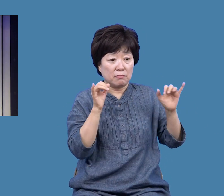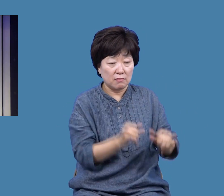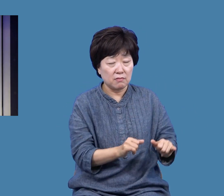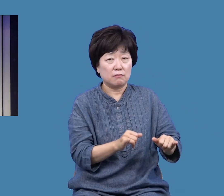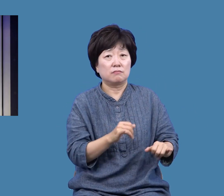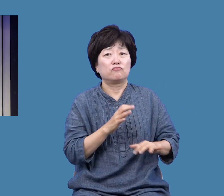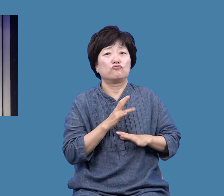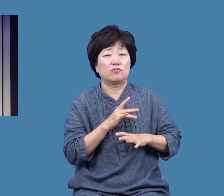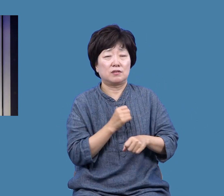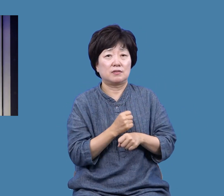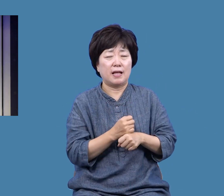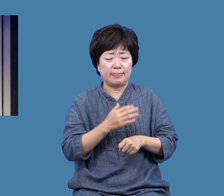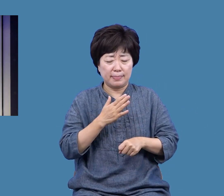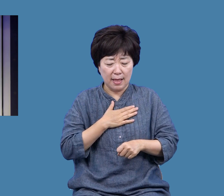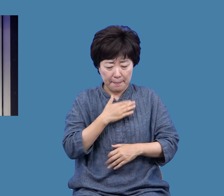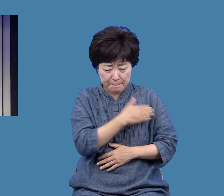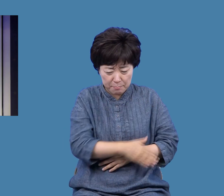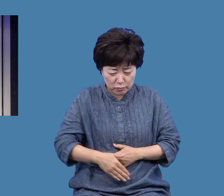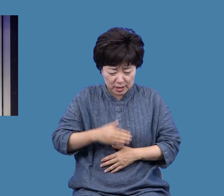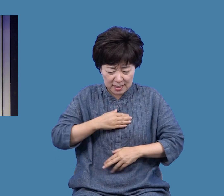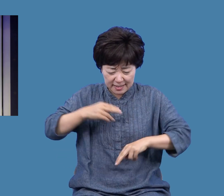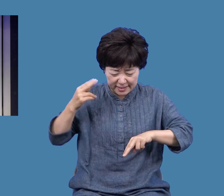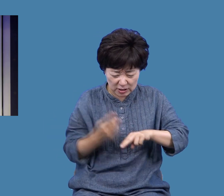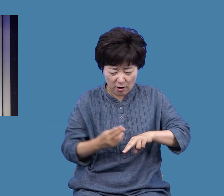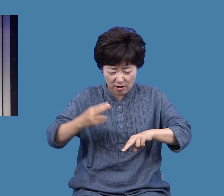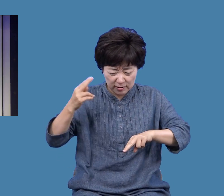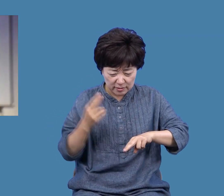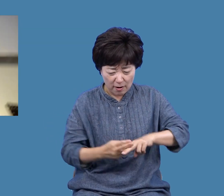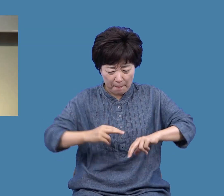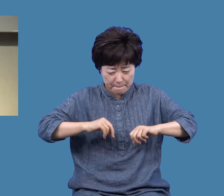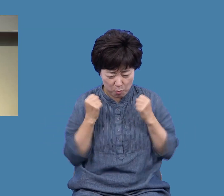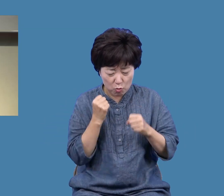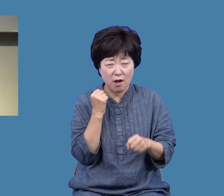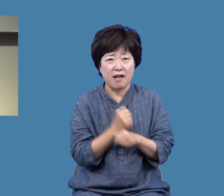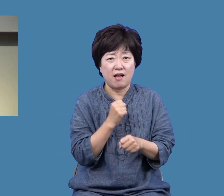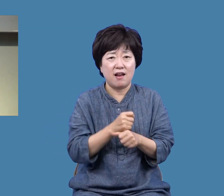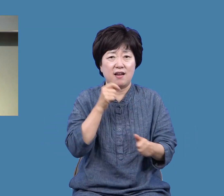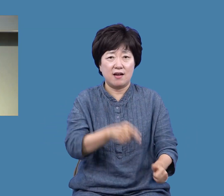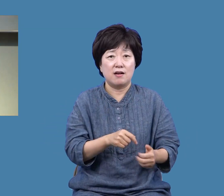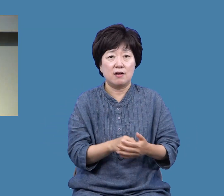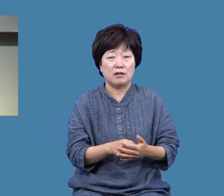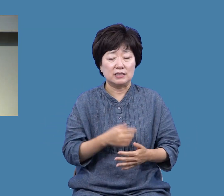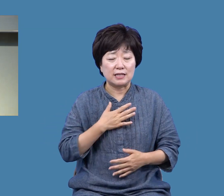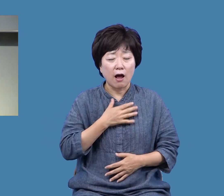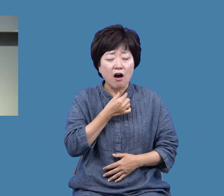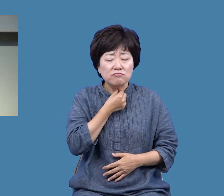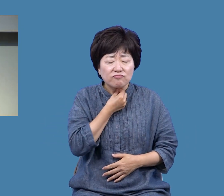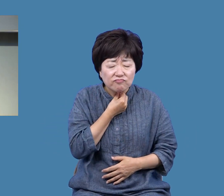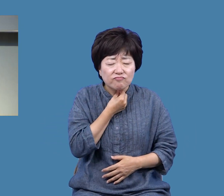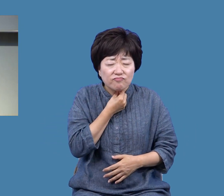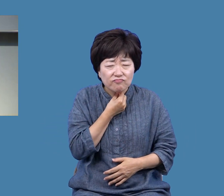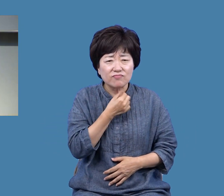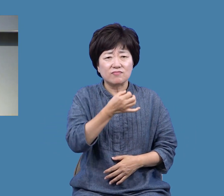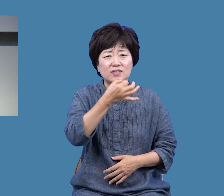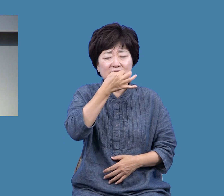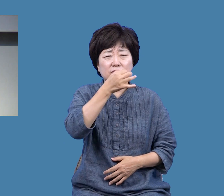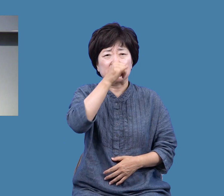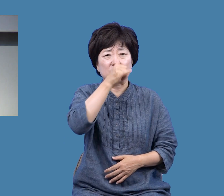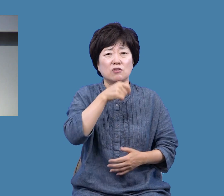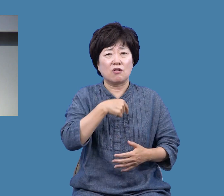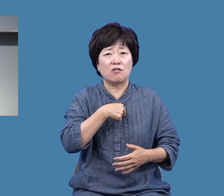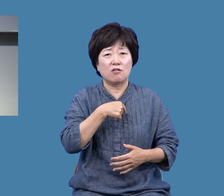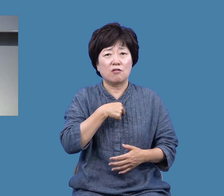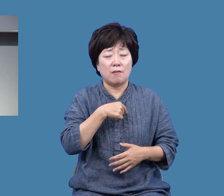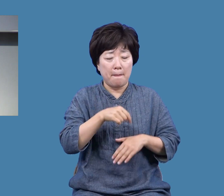육신을 쳐서 복종시켰대. 그러니까 우리의 본능이 계속 요구하는 게 있단 말이에요. 계속 본능이 요구하는 것이 있는데